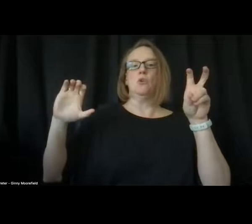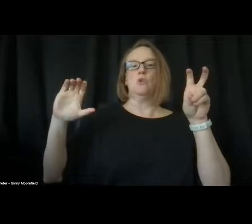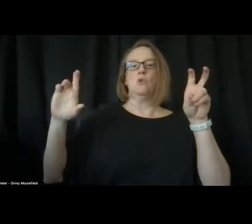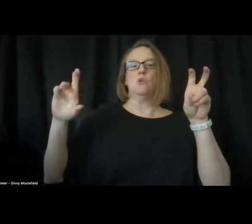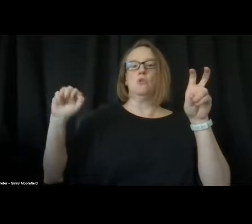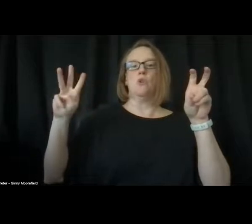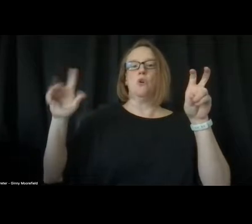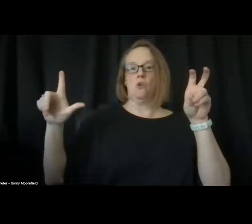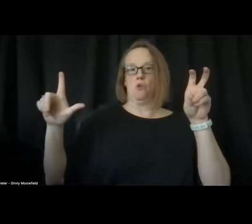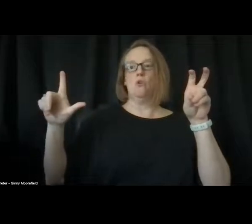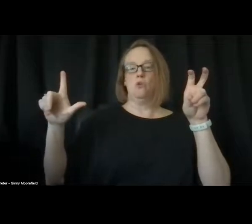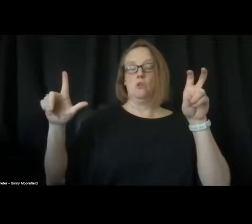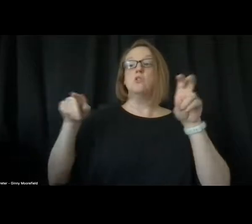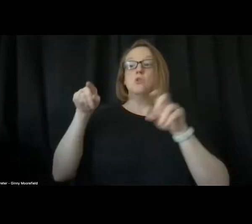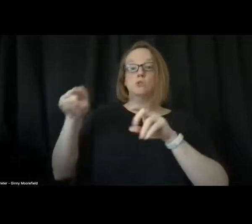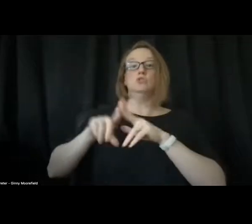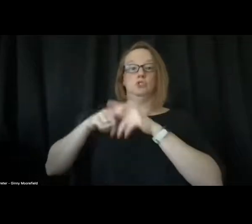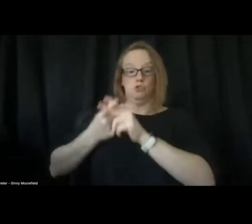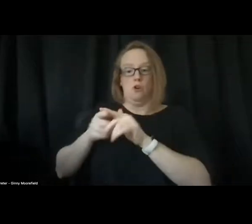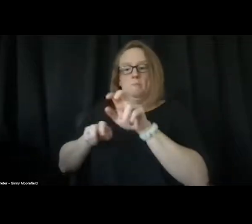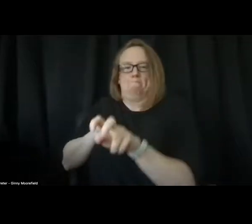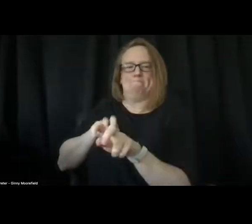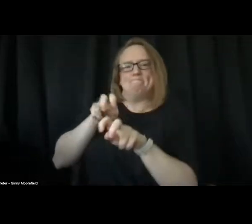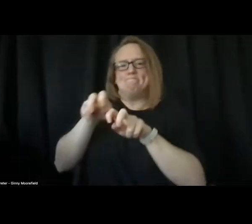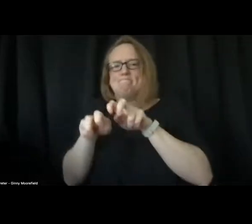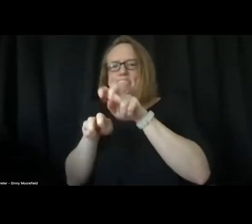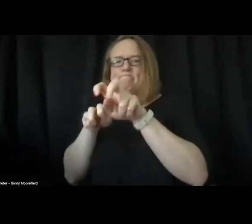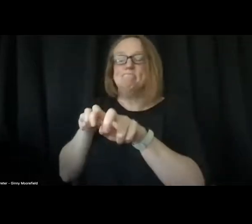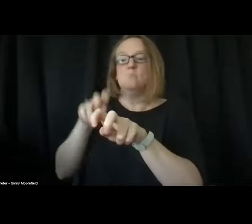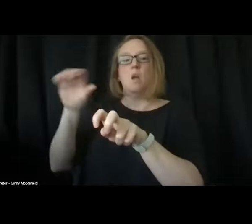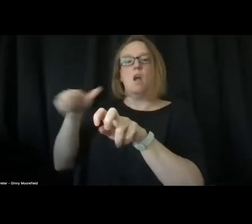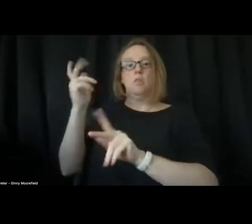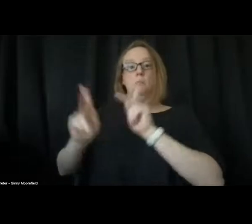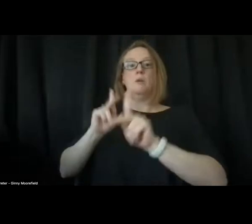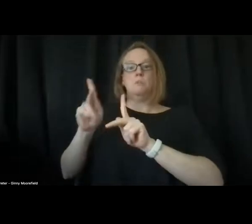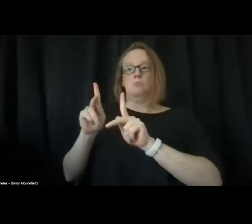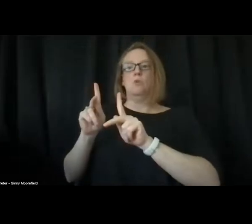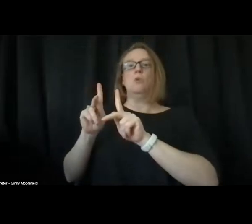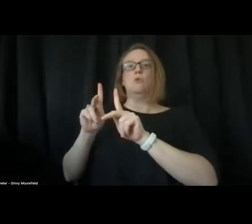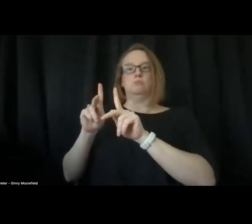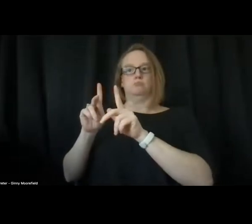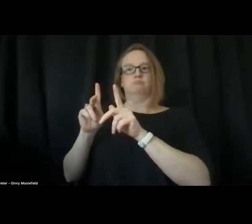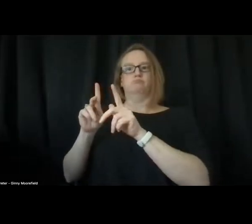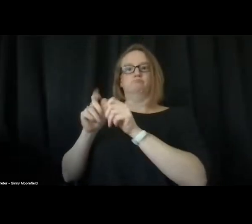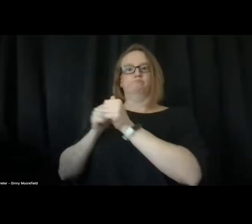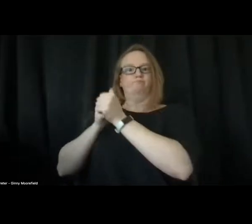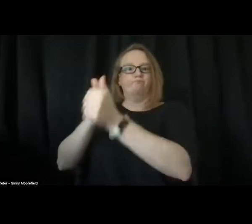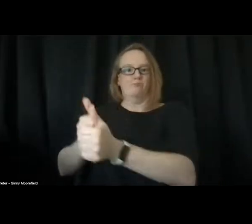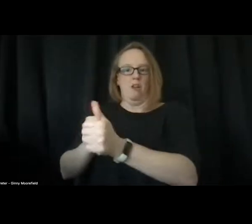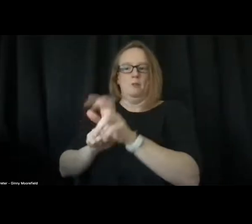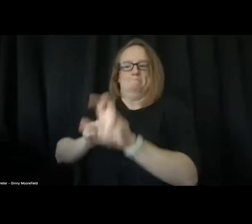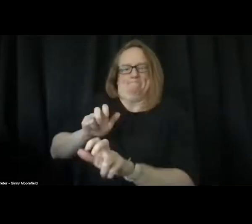comenzó a subir y escalar y otros la siguieron entonces para mí eso me lleva